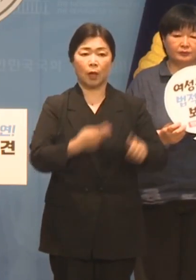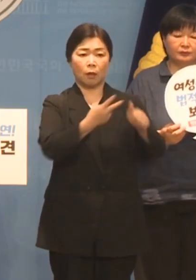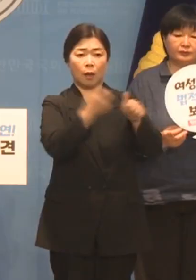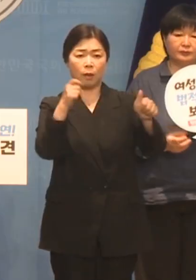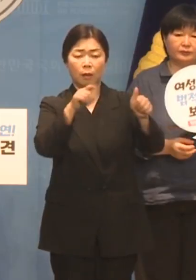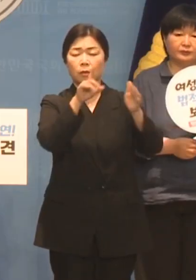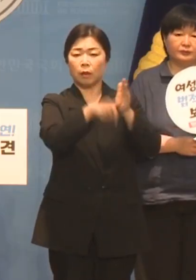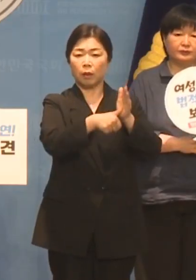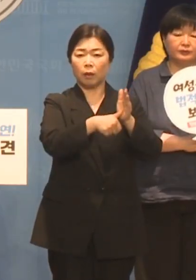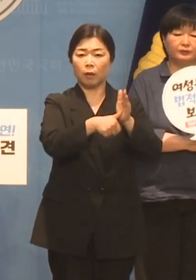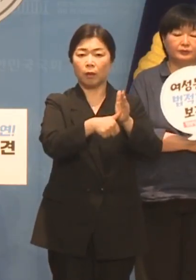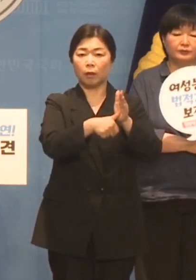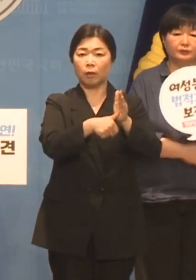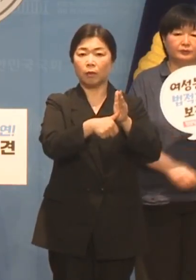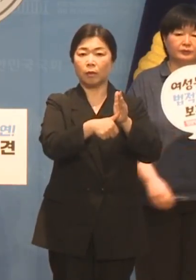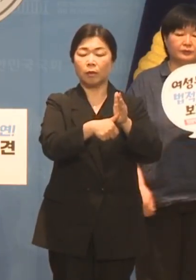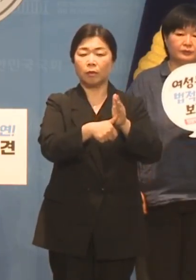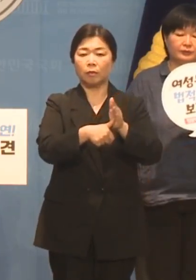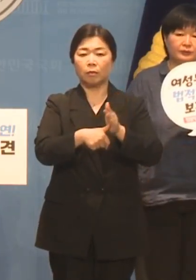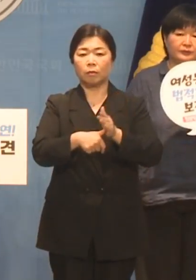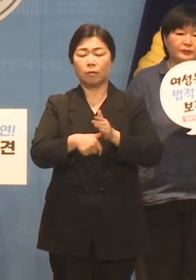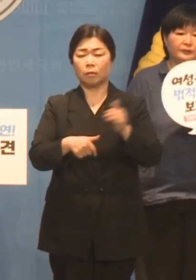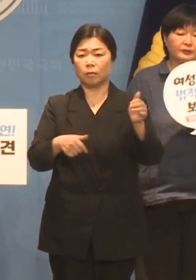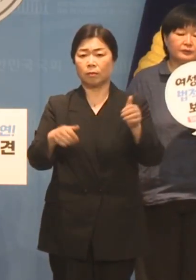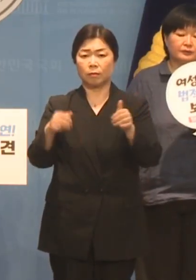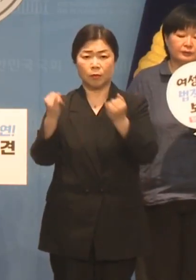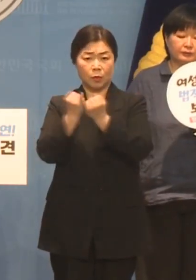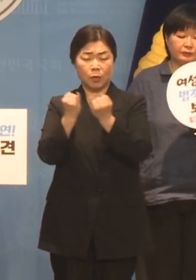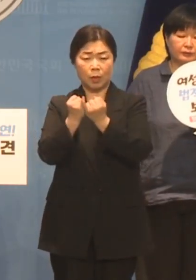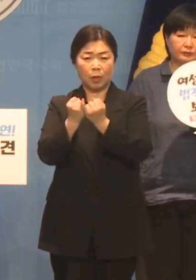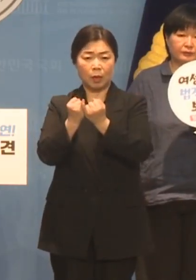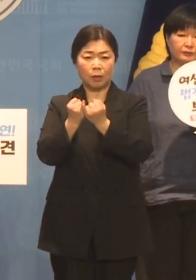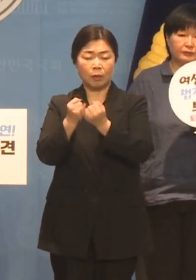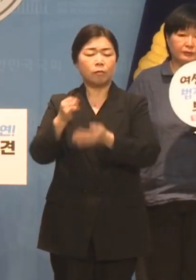탄핵광장의 목소리에 화답하는 페미니스트 대통령이 되겠습니다.